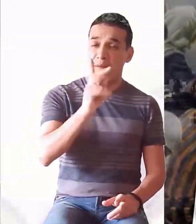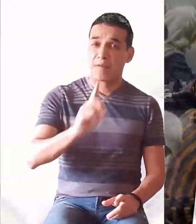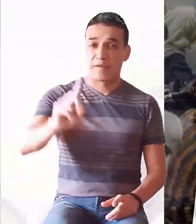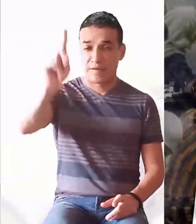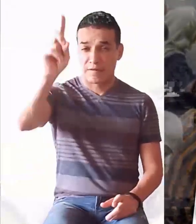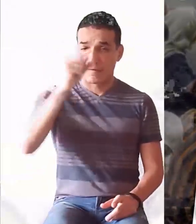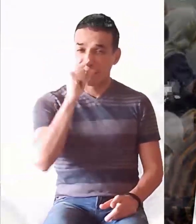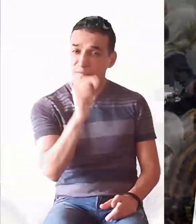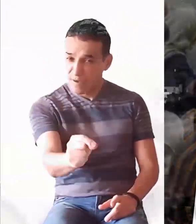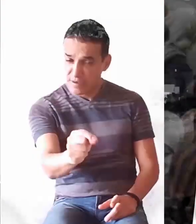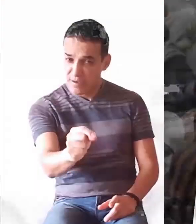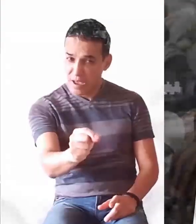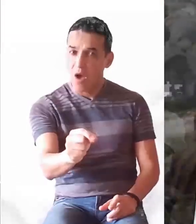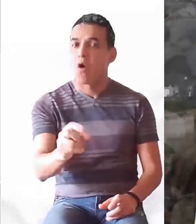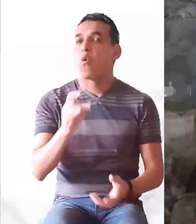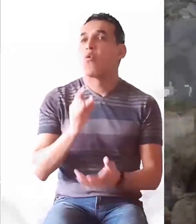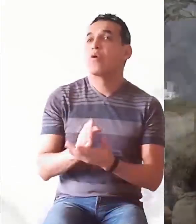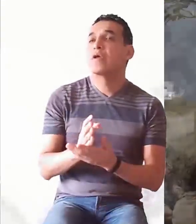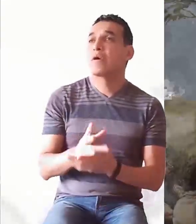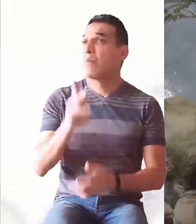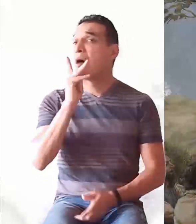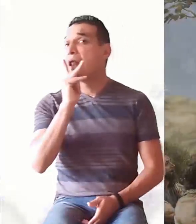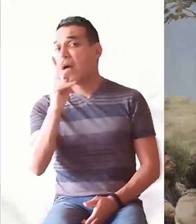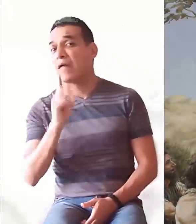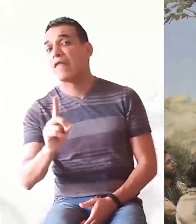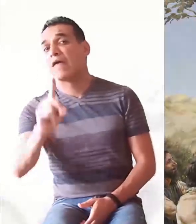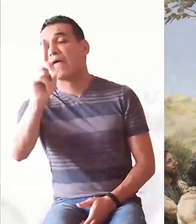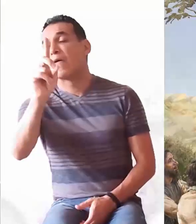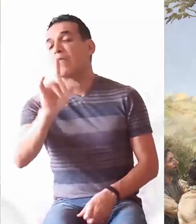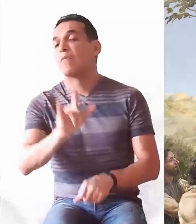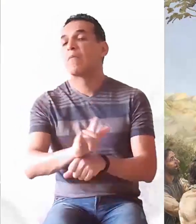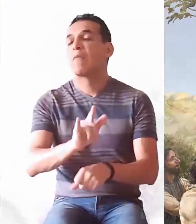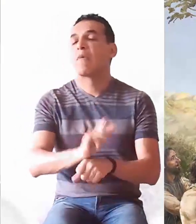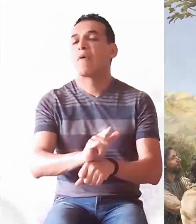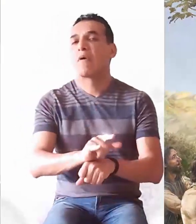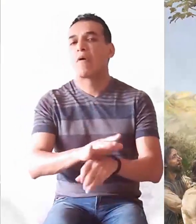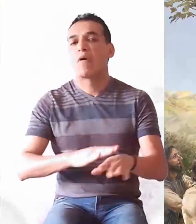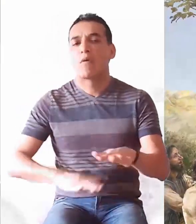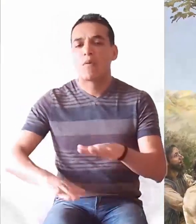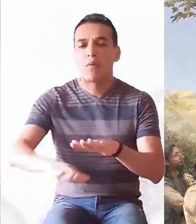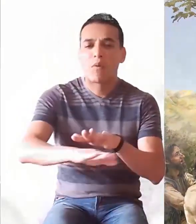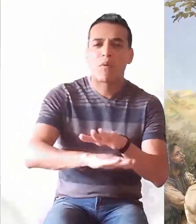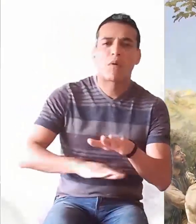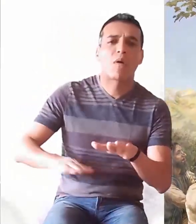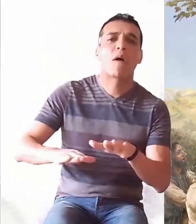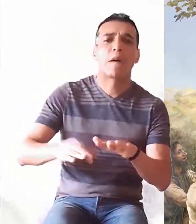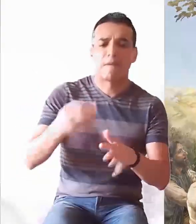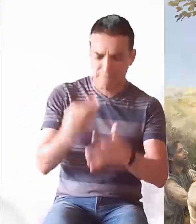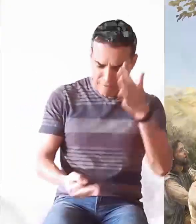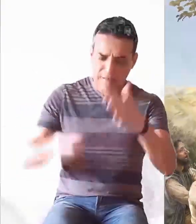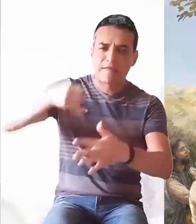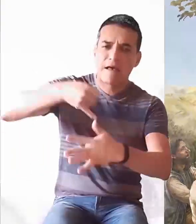Me parece que nos hemos conformado con apariencia de palabra de Dios y nos hemos quedado con el barniz de